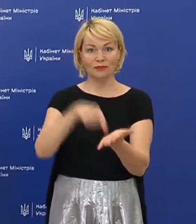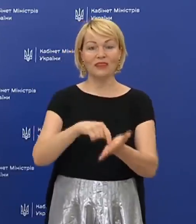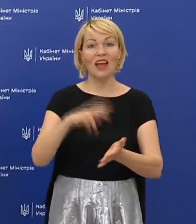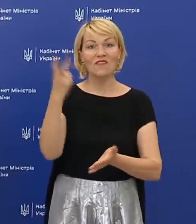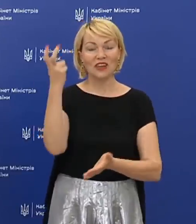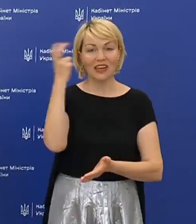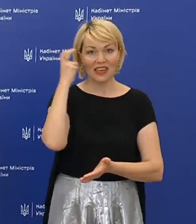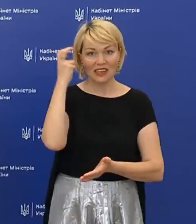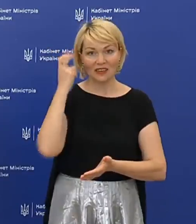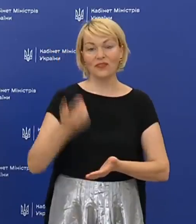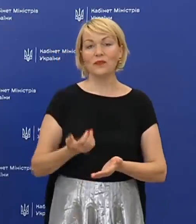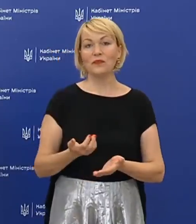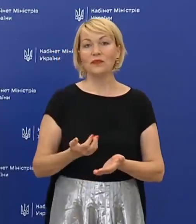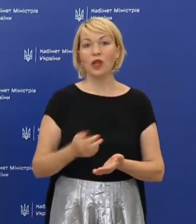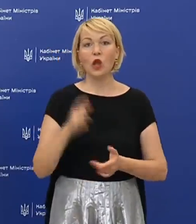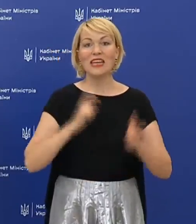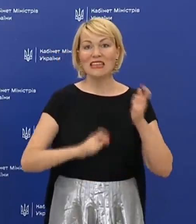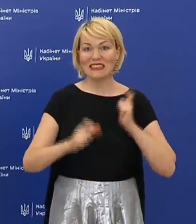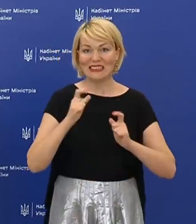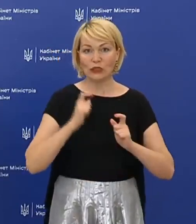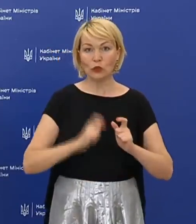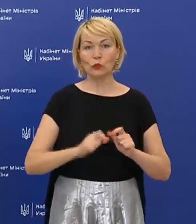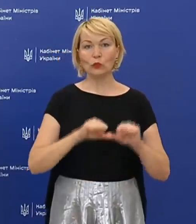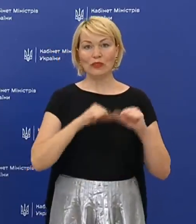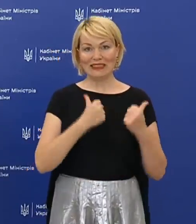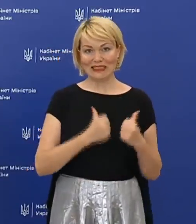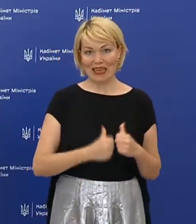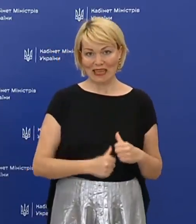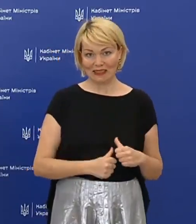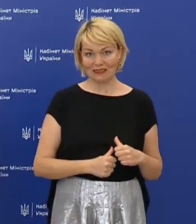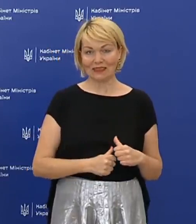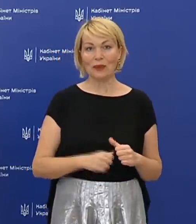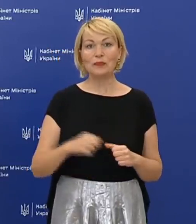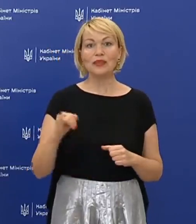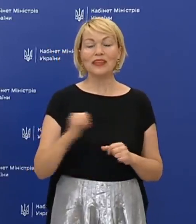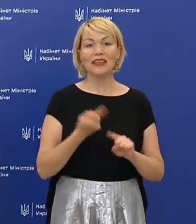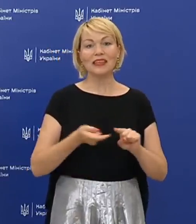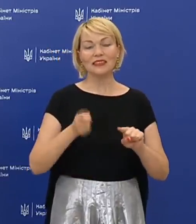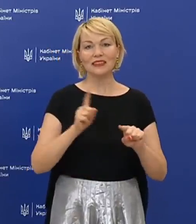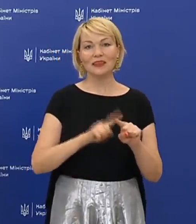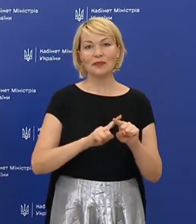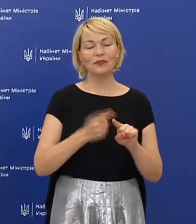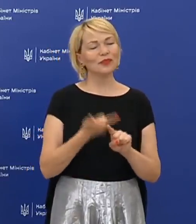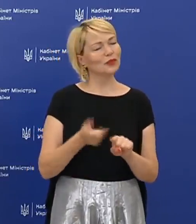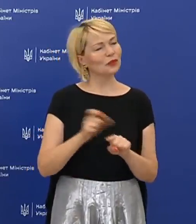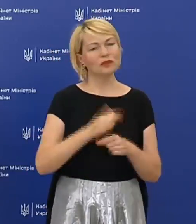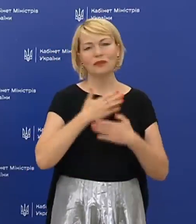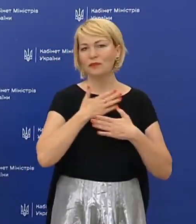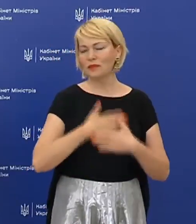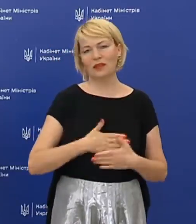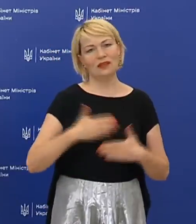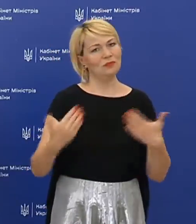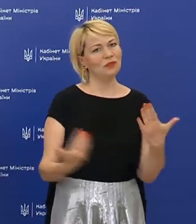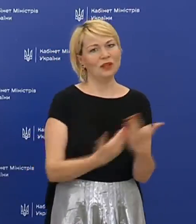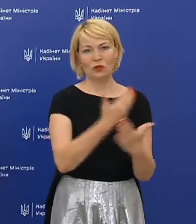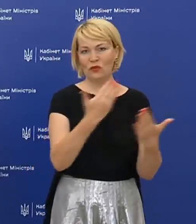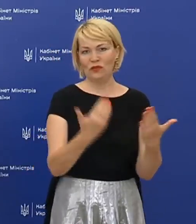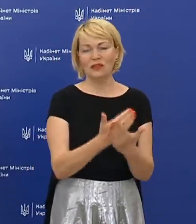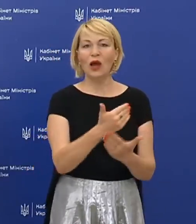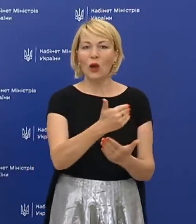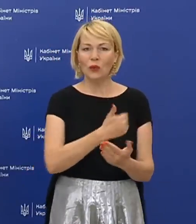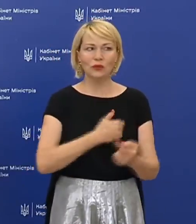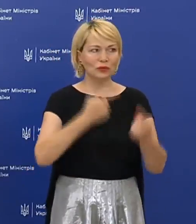Києва, до Інституту серця. І це Це дуже приємна новина. Я хочу